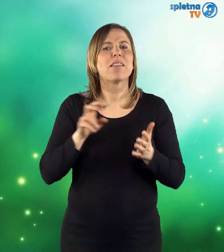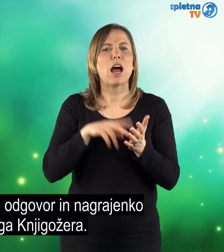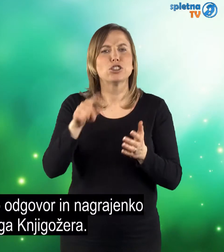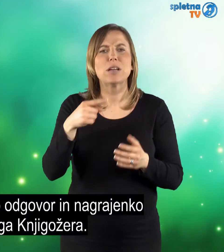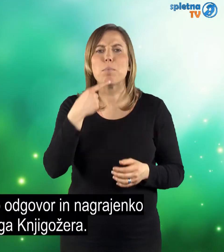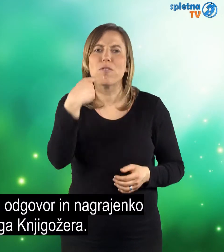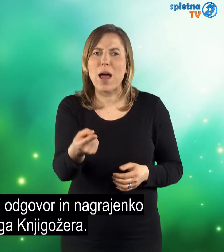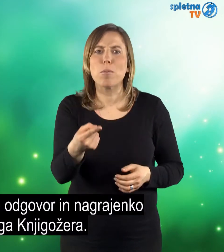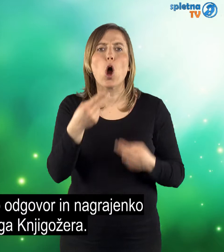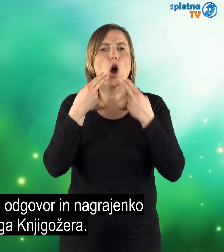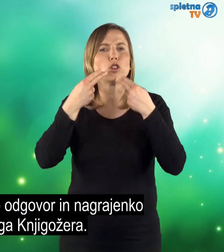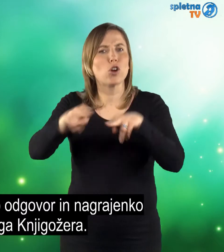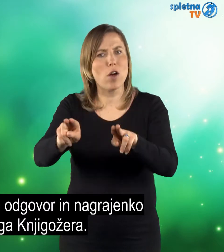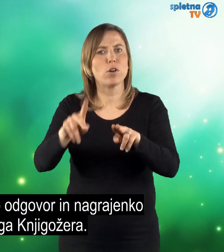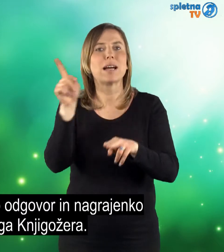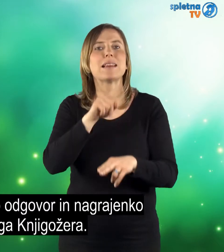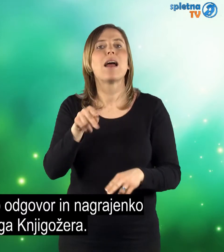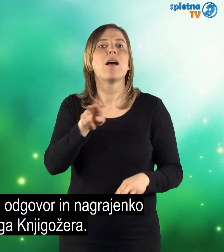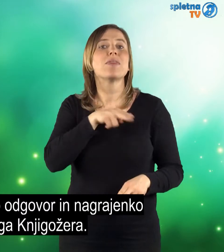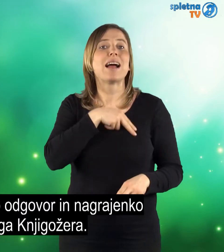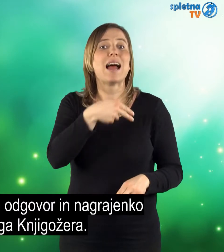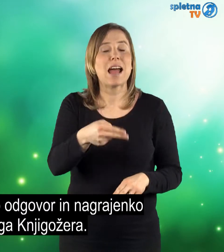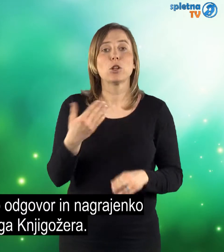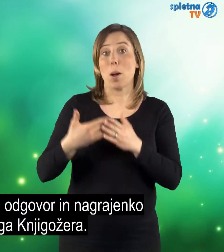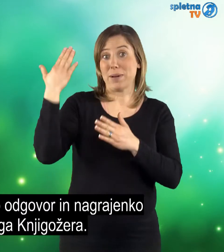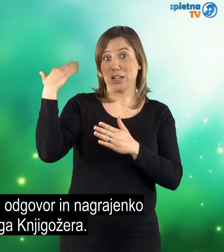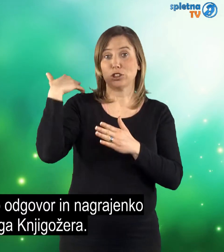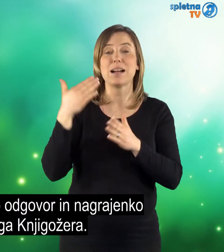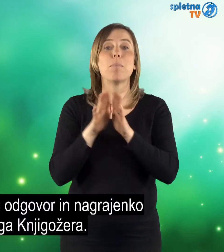Naj še razkrijemo odgovor in nagrajenko prejšnjega Knjigožera.